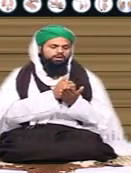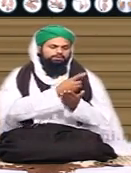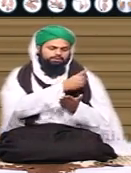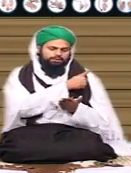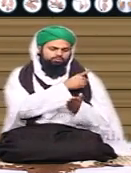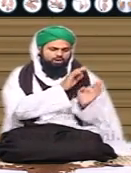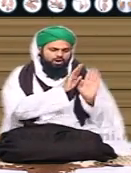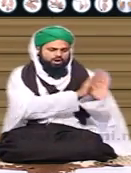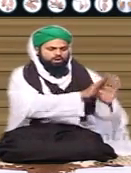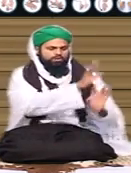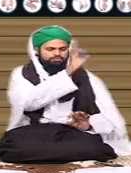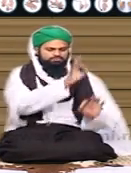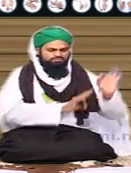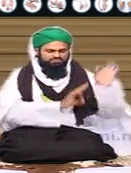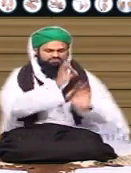بچیں. اس طرح